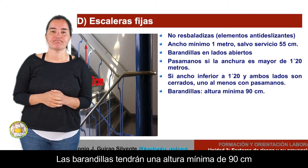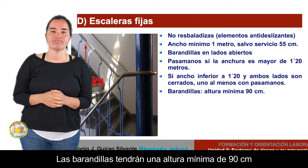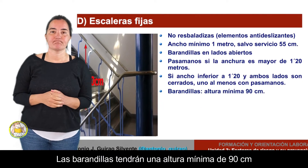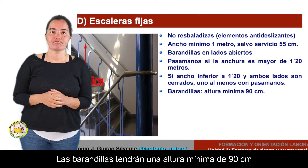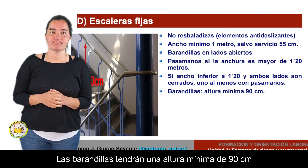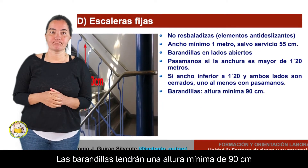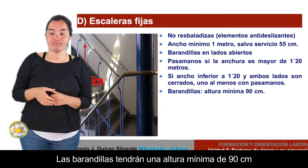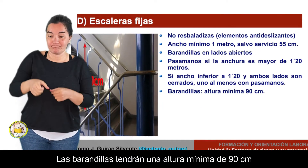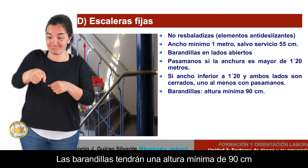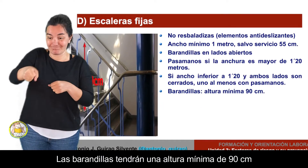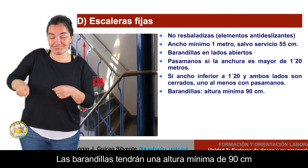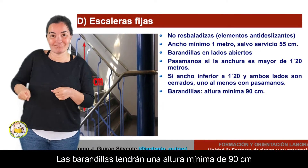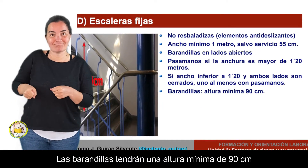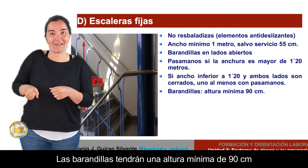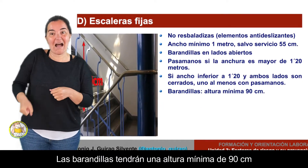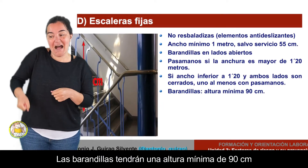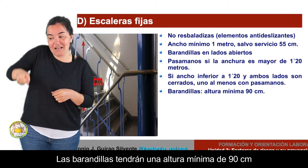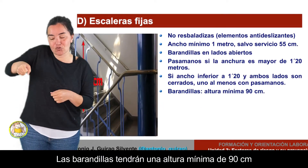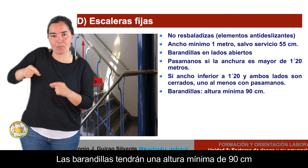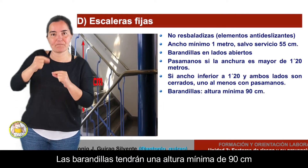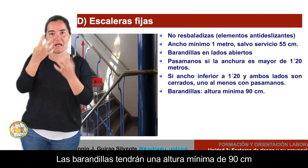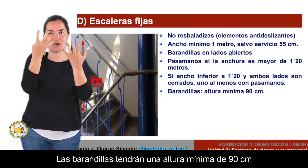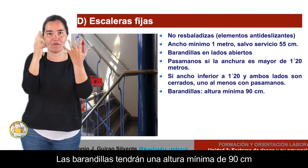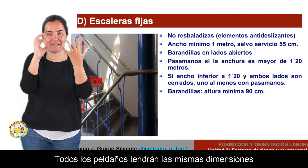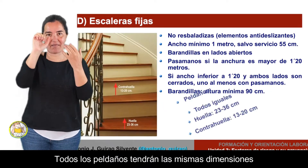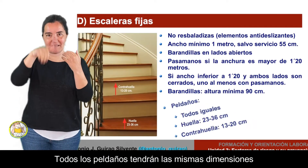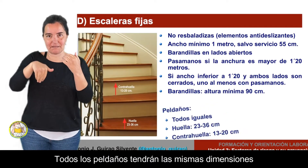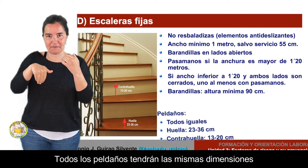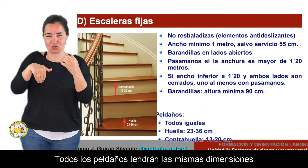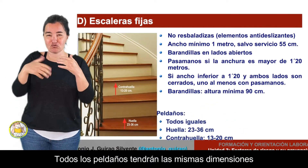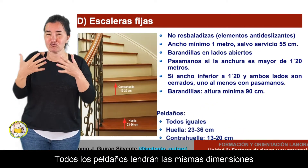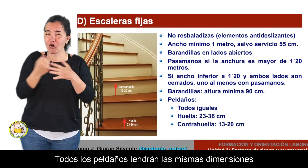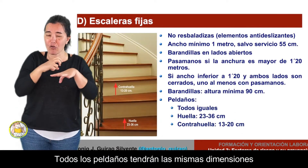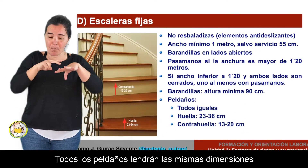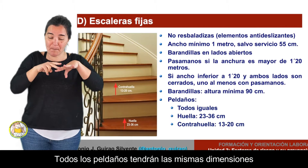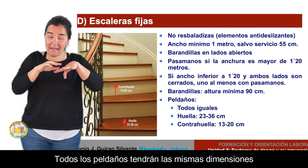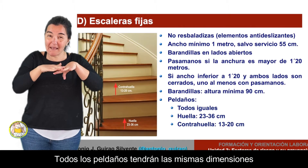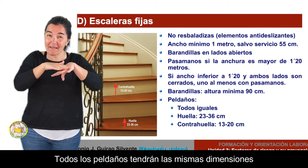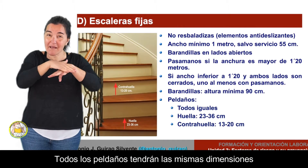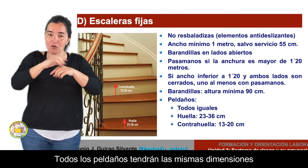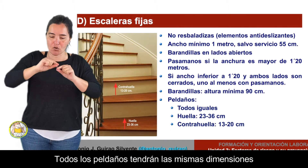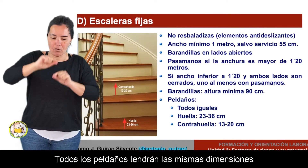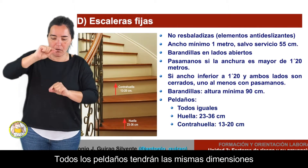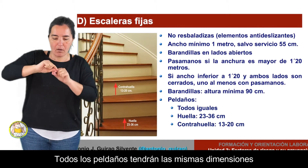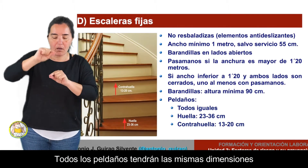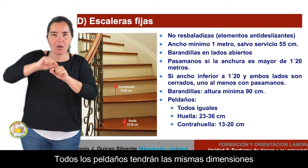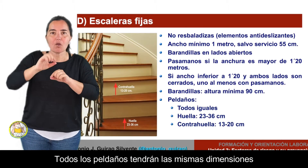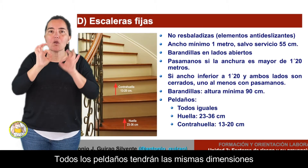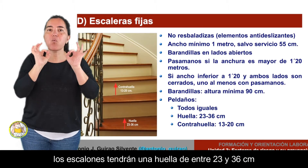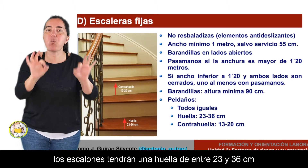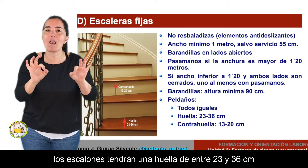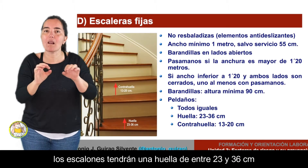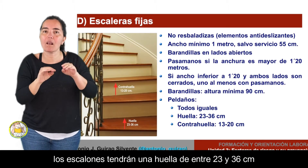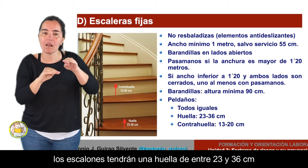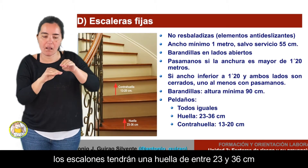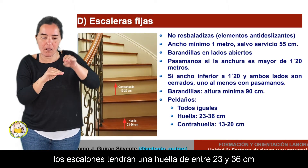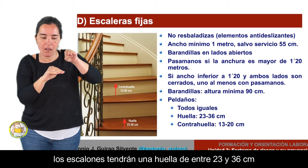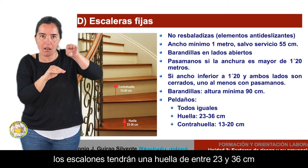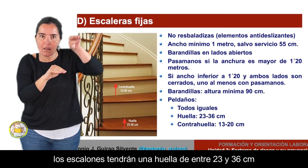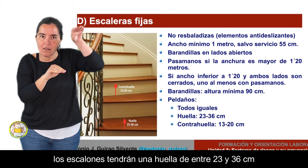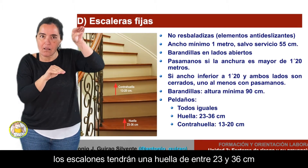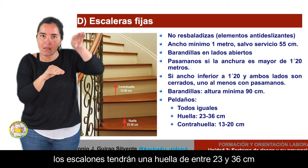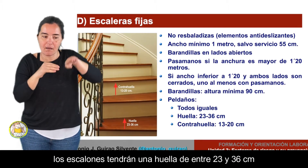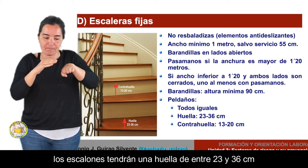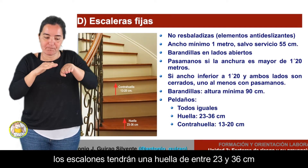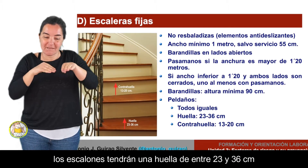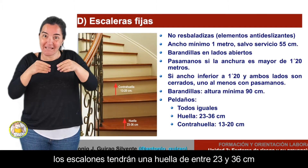barandillas tendrán una altura mínima de 90 centímetros. Todos los peldaños tendrán las mismas dimensiones. Los escalones